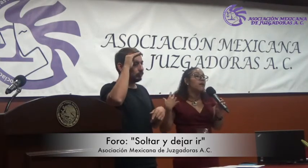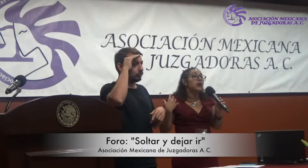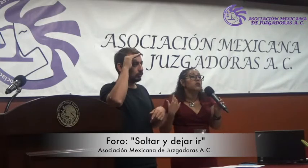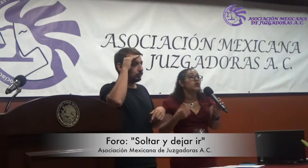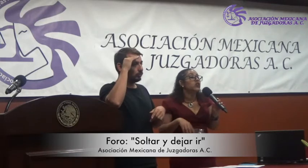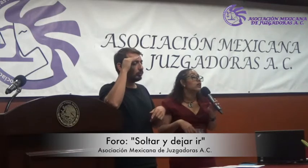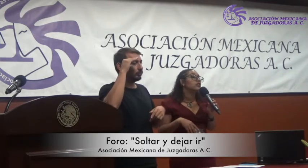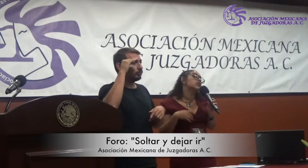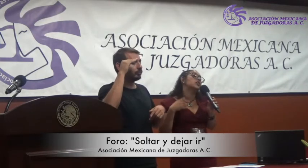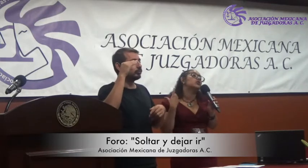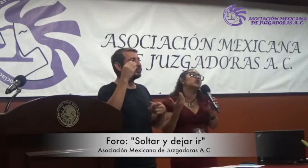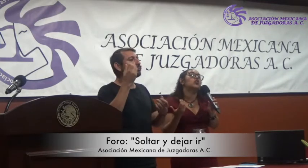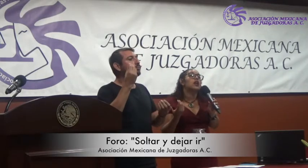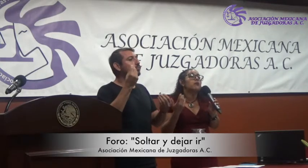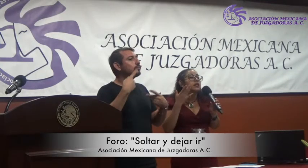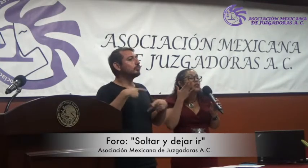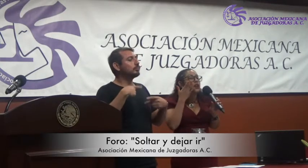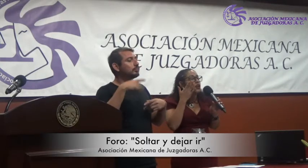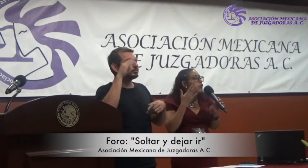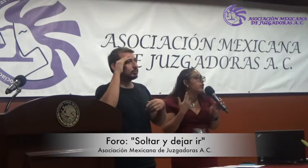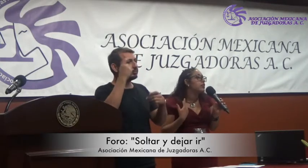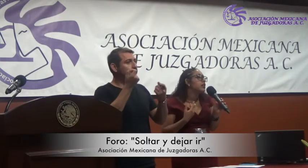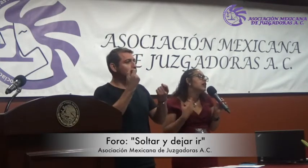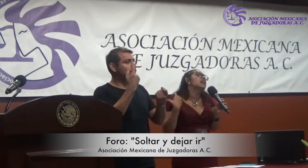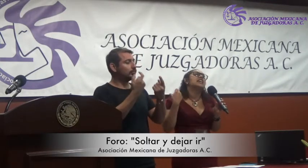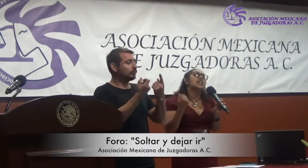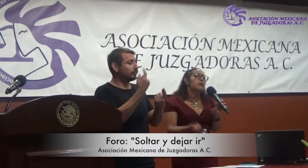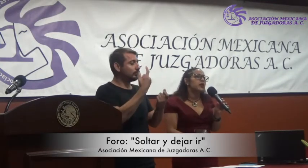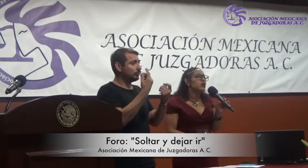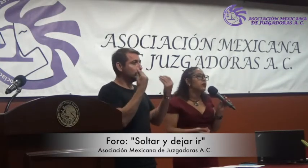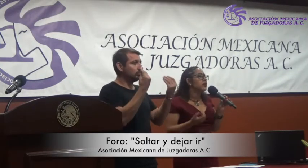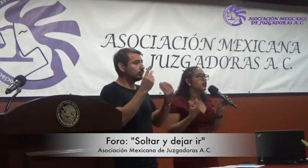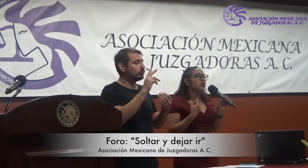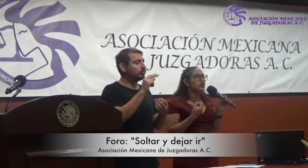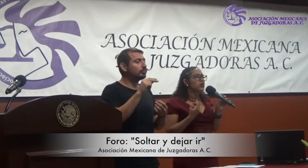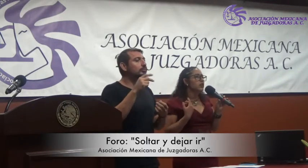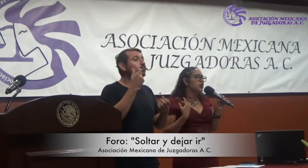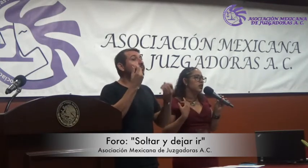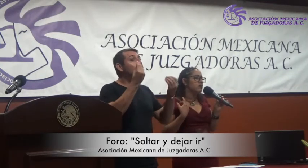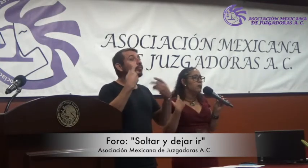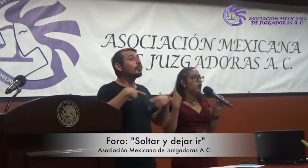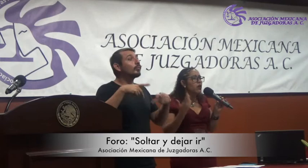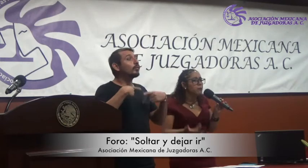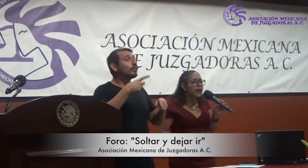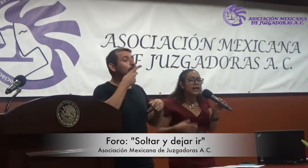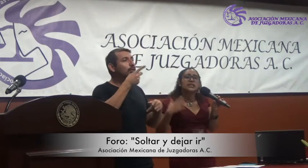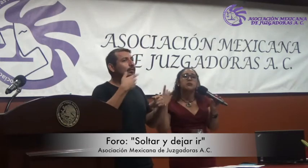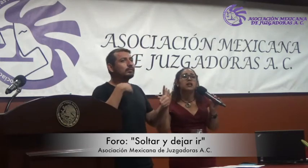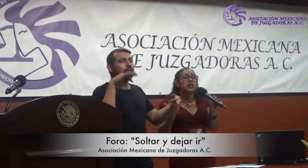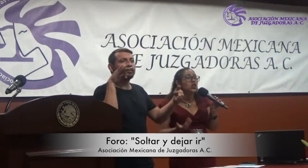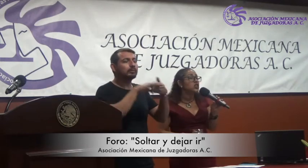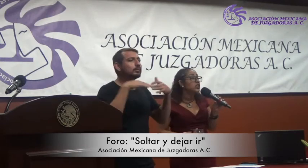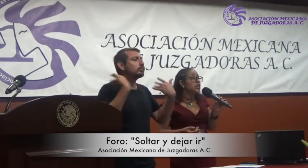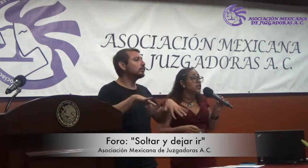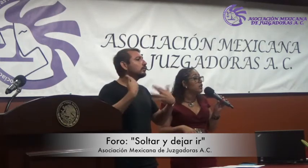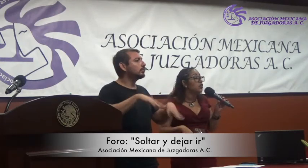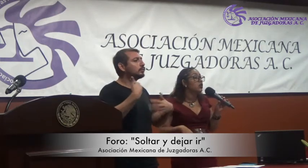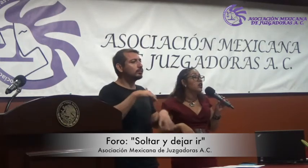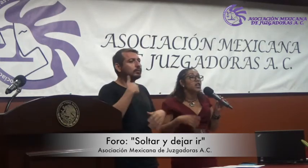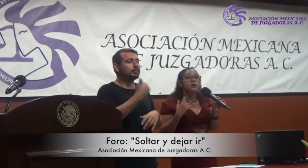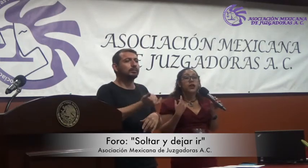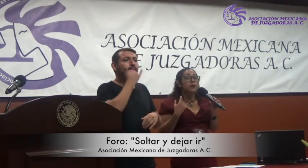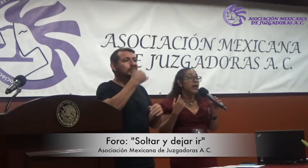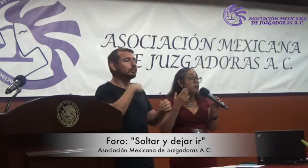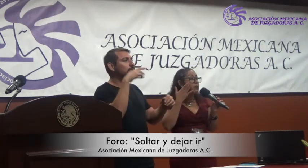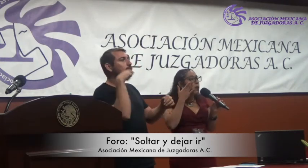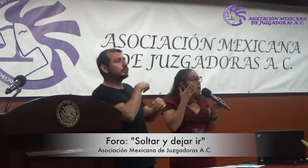se acaba el mundo y entonces busco a la persona que ofendí y le pido perdón y me pongo en paz y me reconcilio